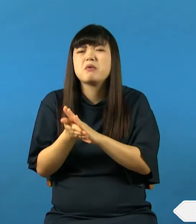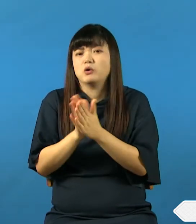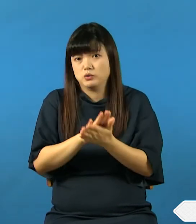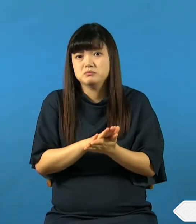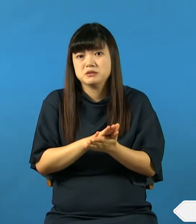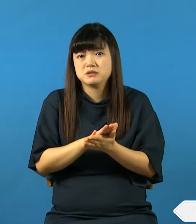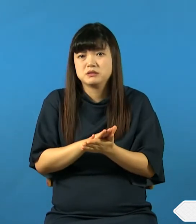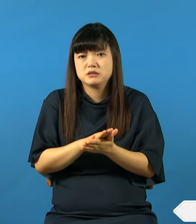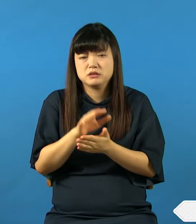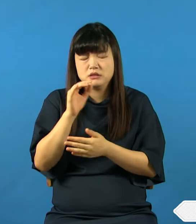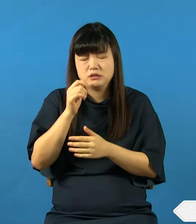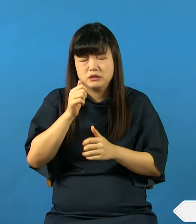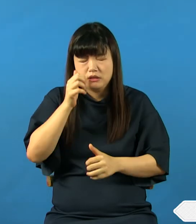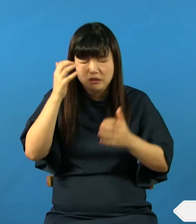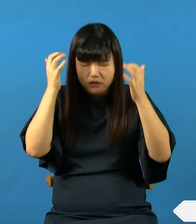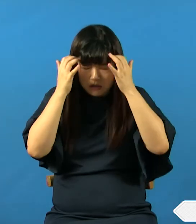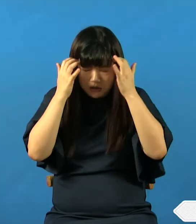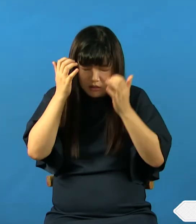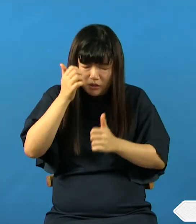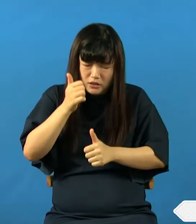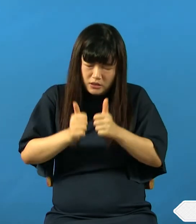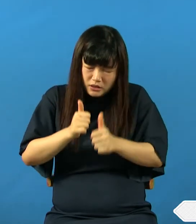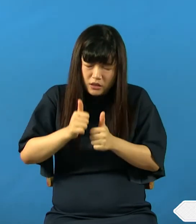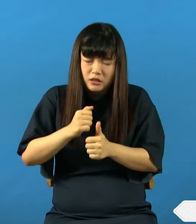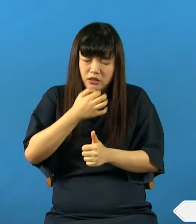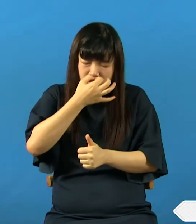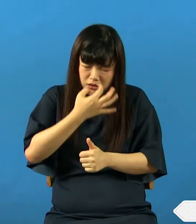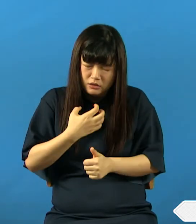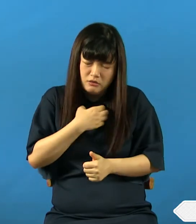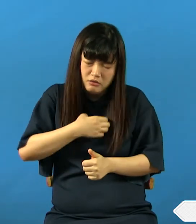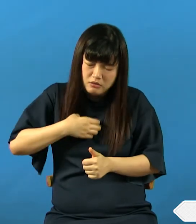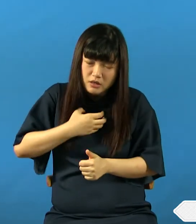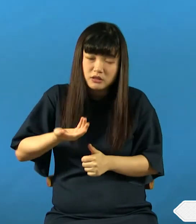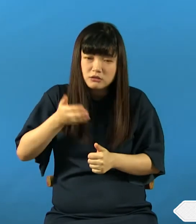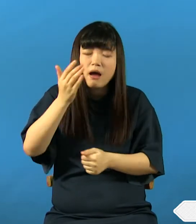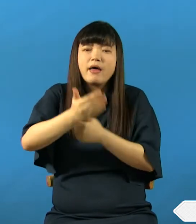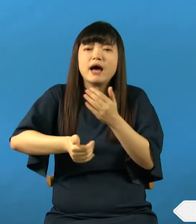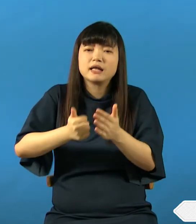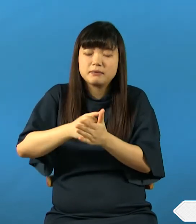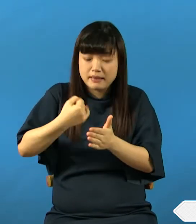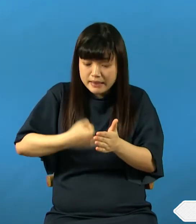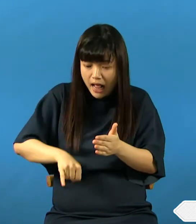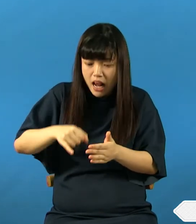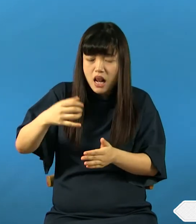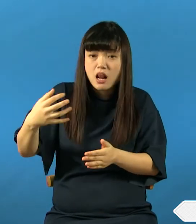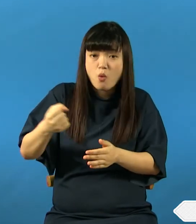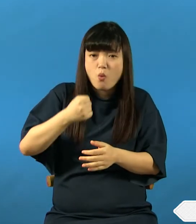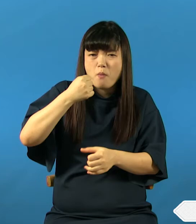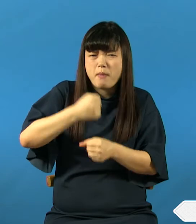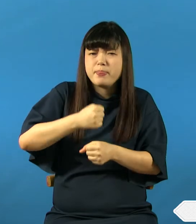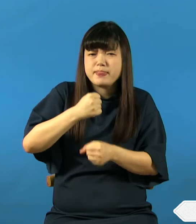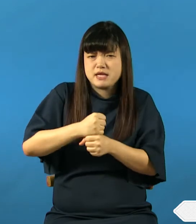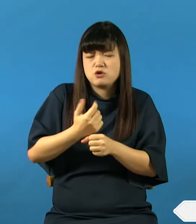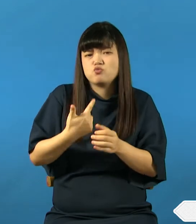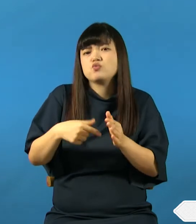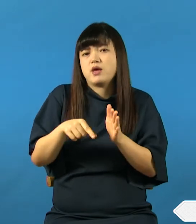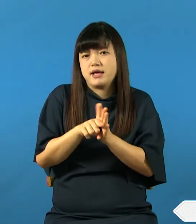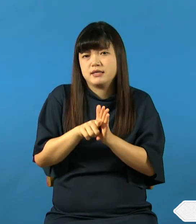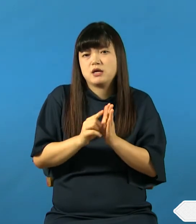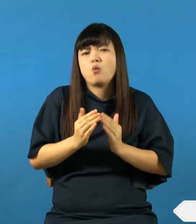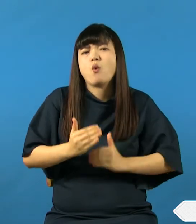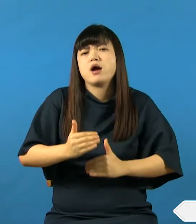믿음이 달라졌습니다. 시련의 기간은 괴롭고 답답했지만 그것은 나를 주님의 딸로 빚으시기 위한